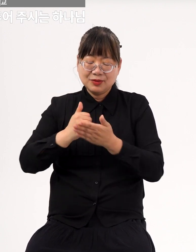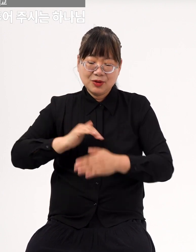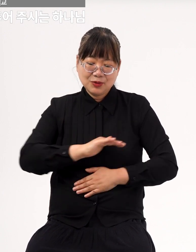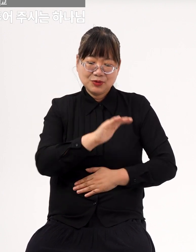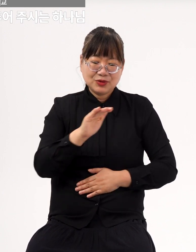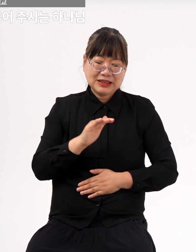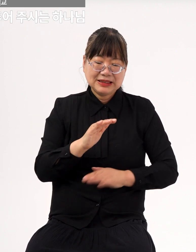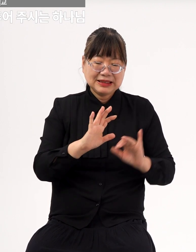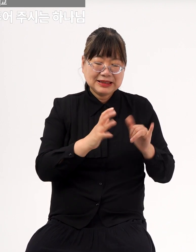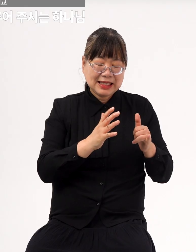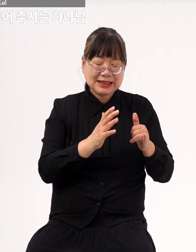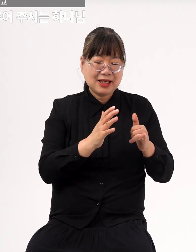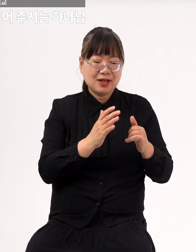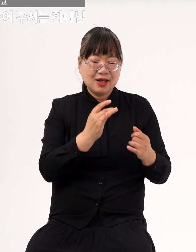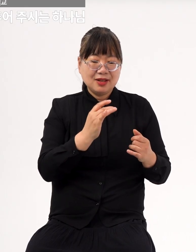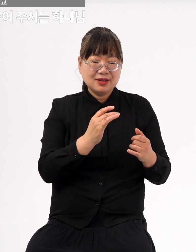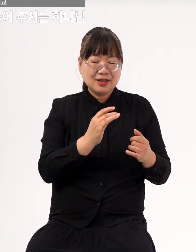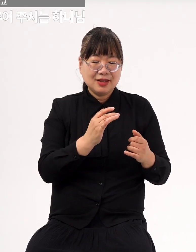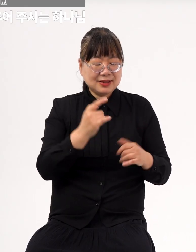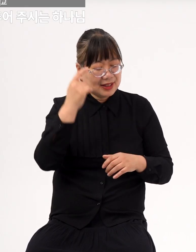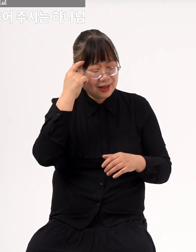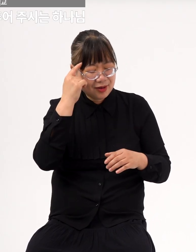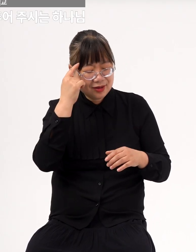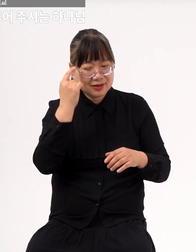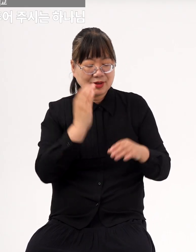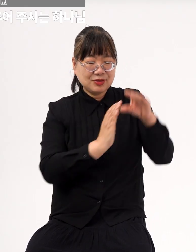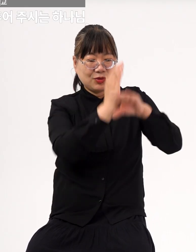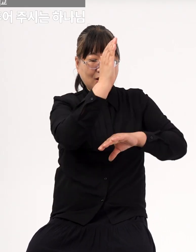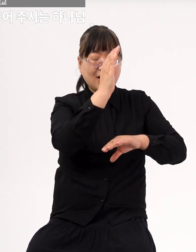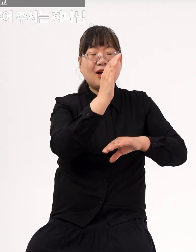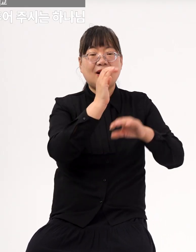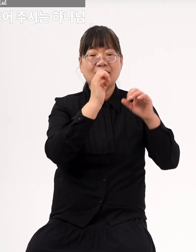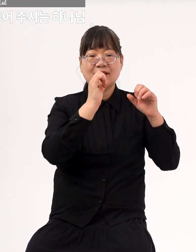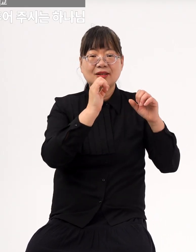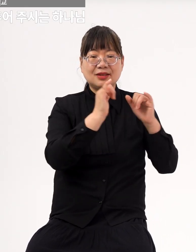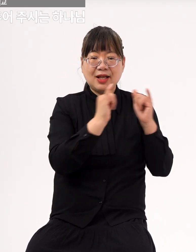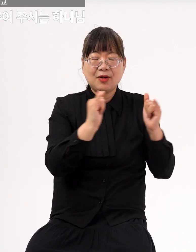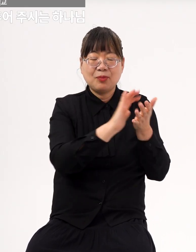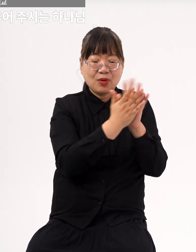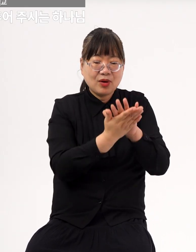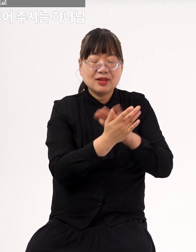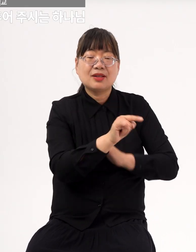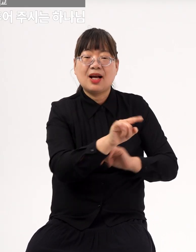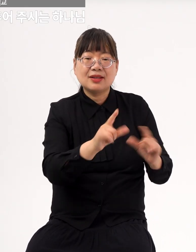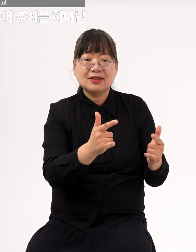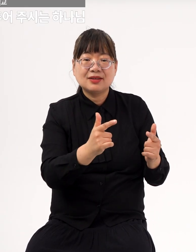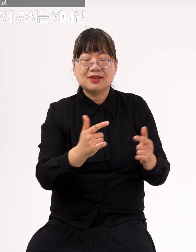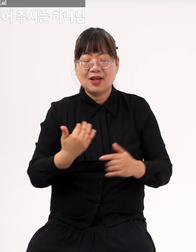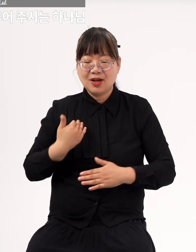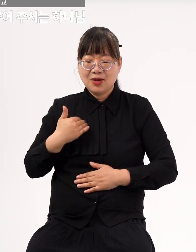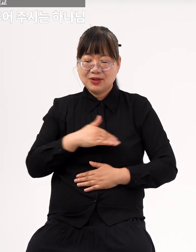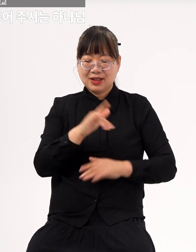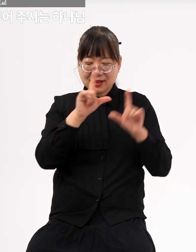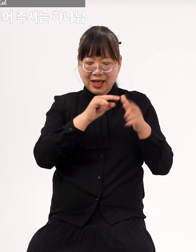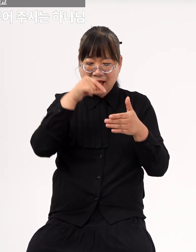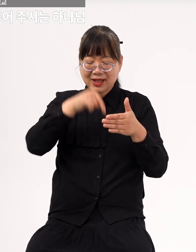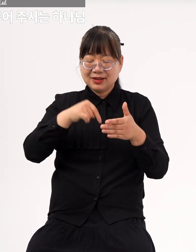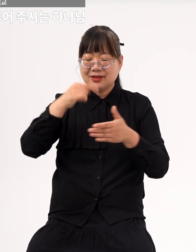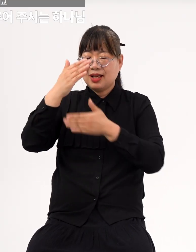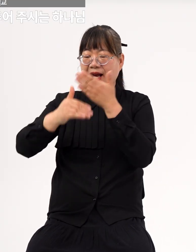만들어 가시는 분이 아니라 우리를 그분 안에서 어떻게 그분께 시선을 두게